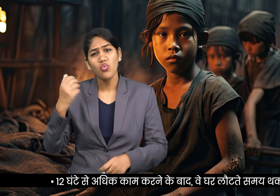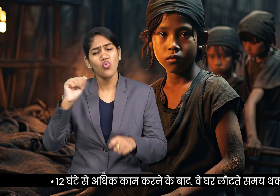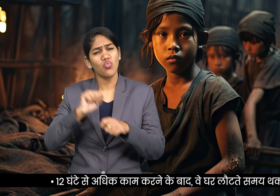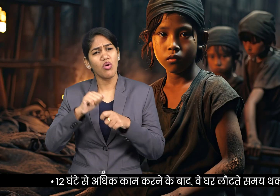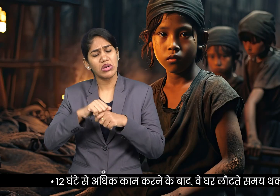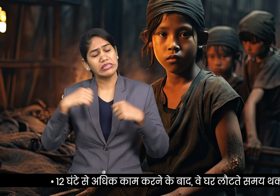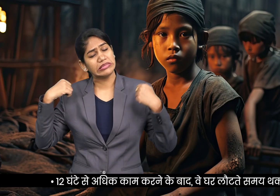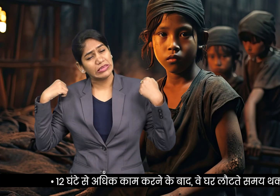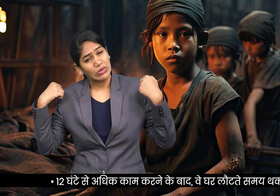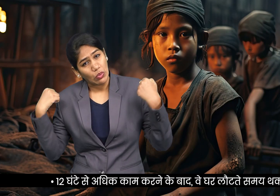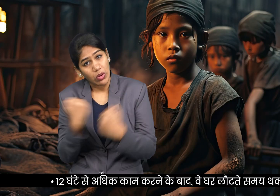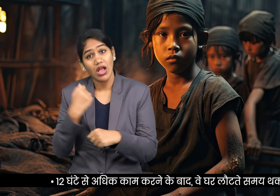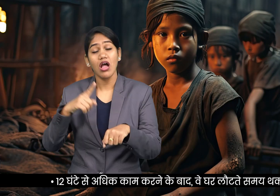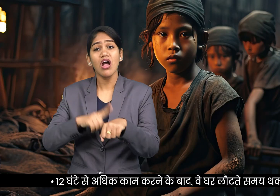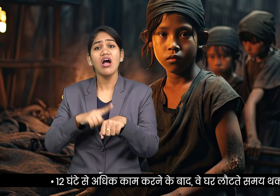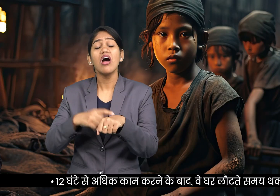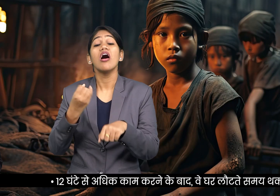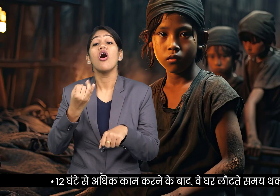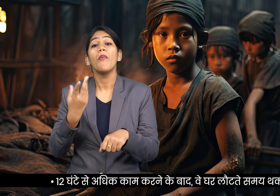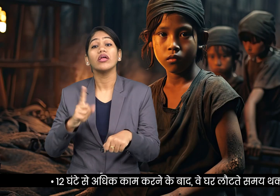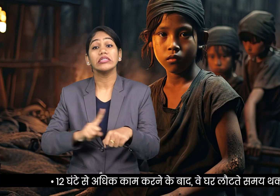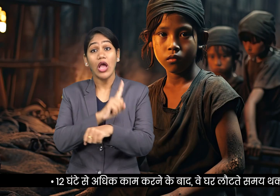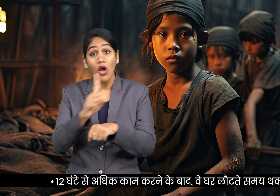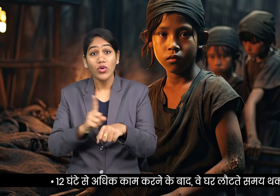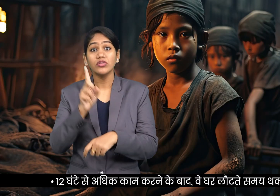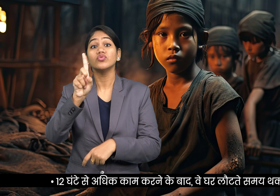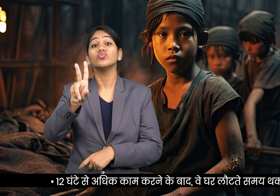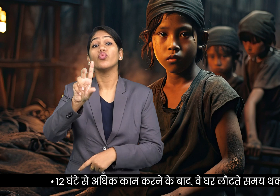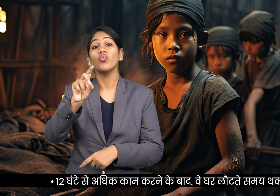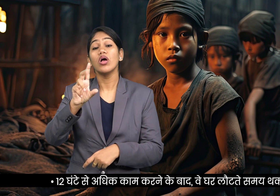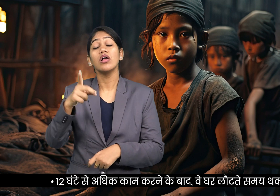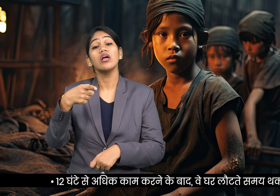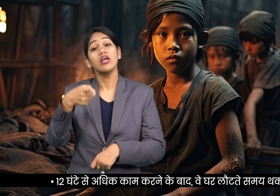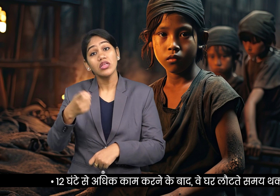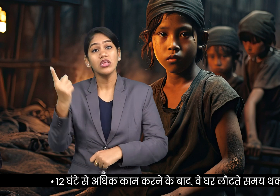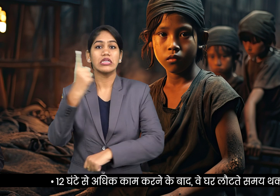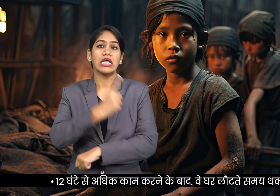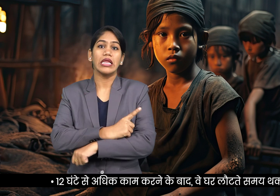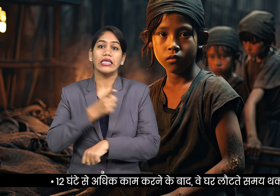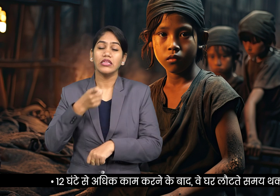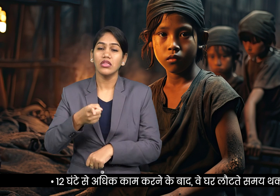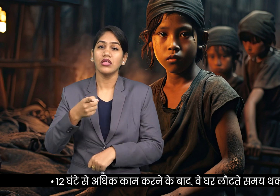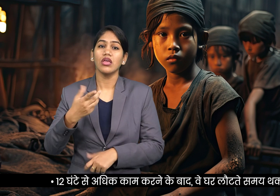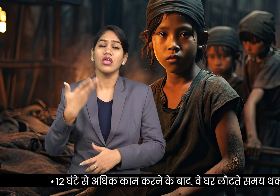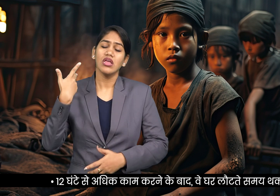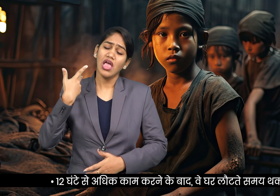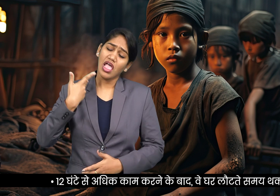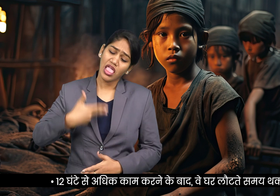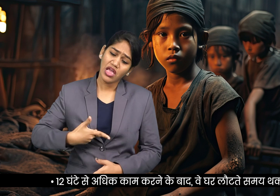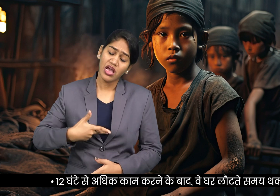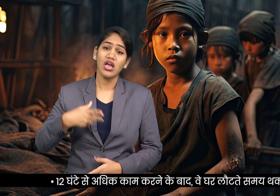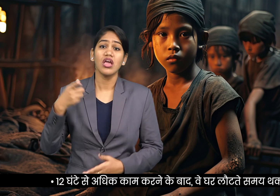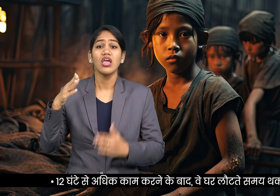12 घंटे से अधिक काम करने के बाद वे घर लौटते समय थक जाते थे।